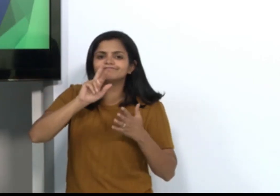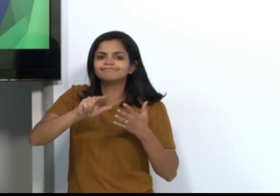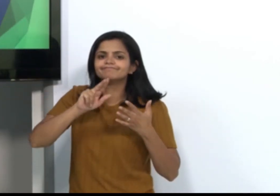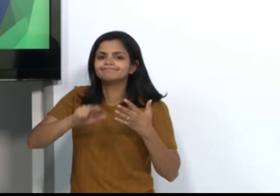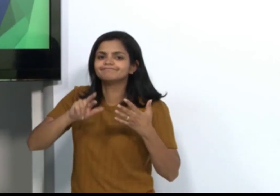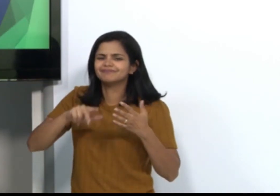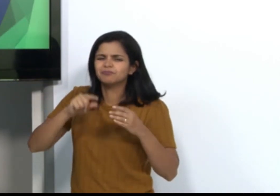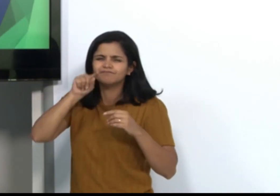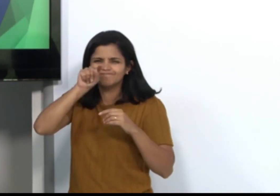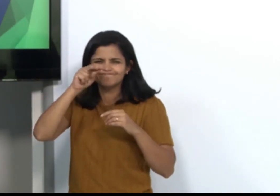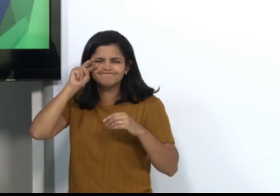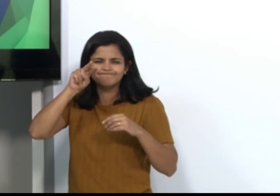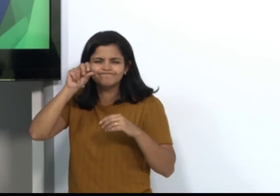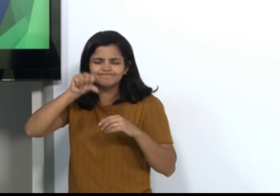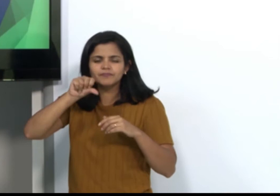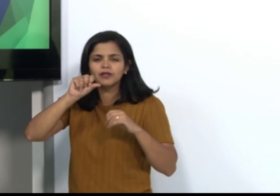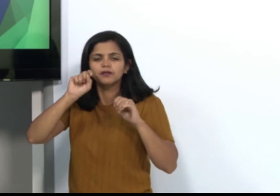vejam aqui.